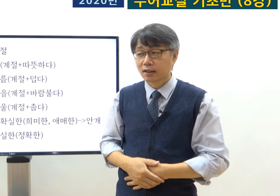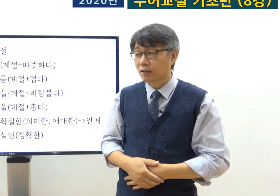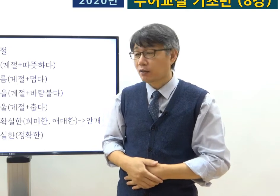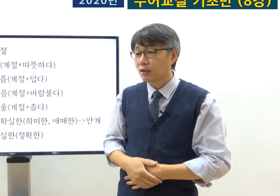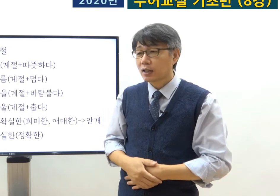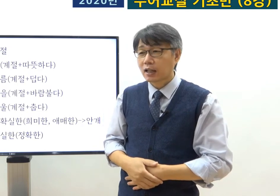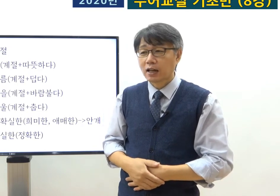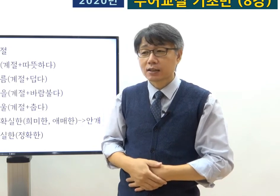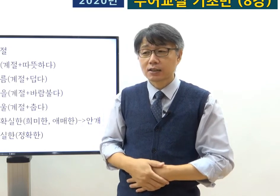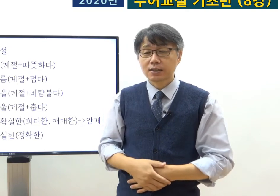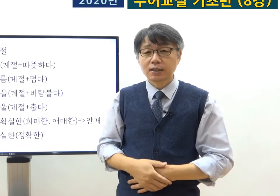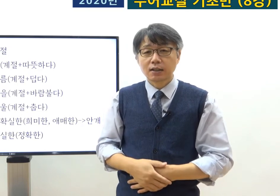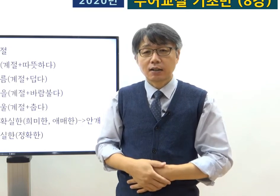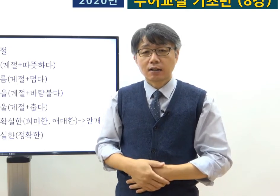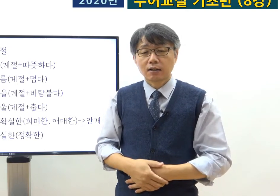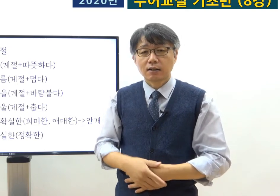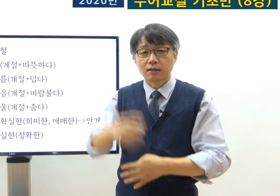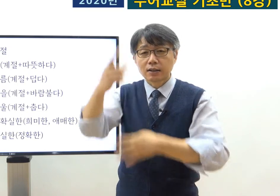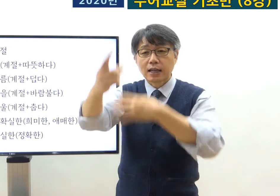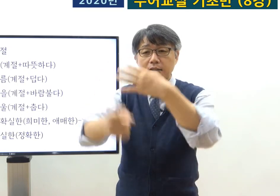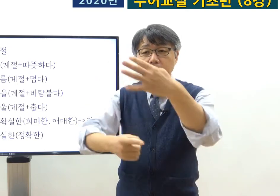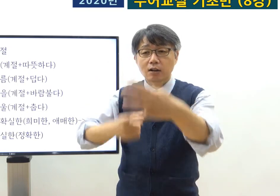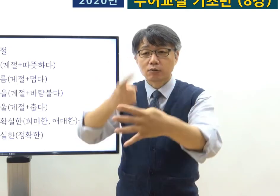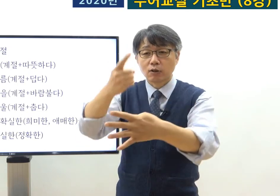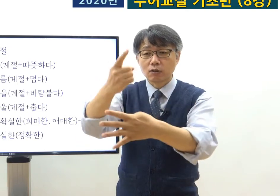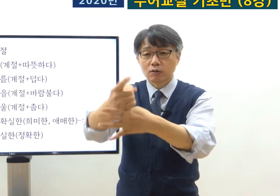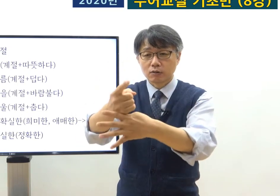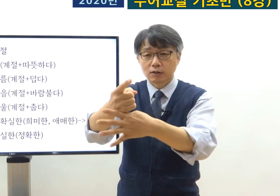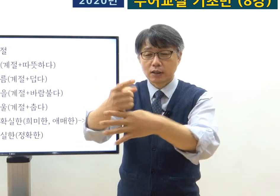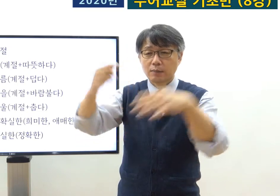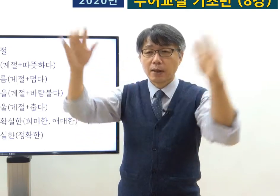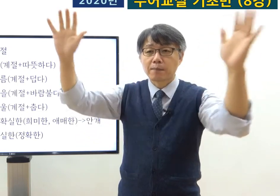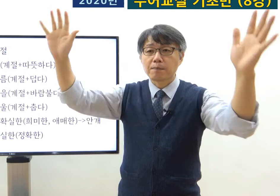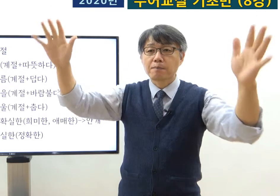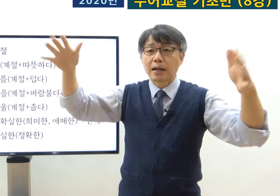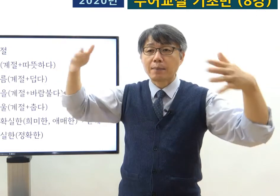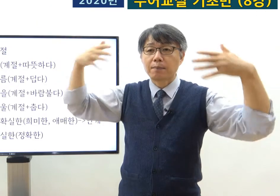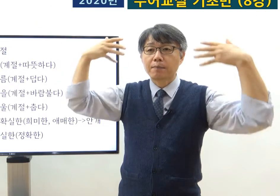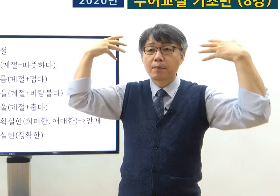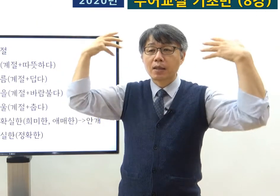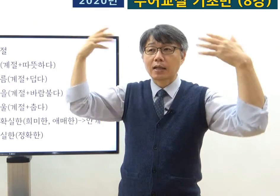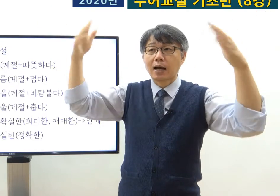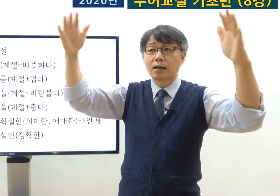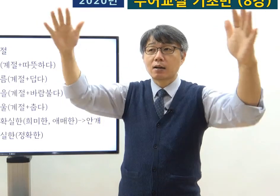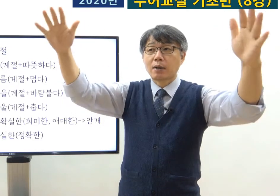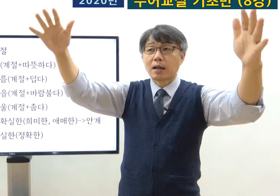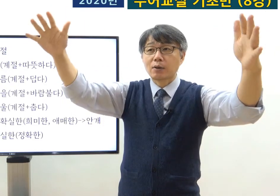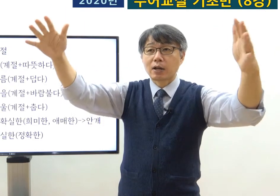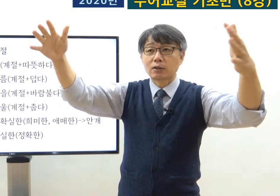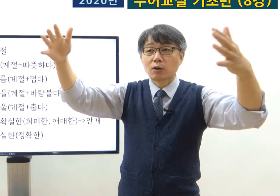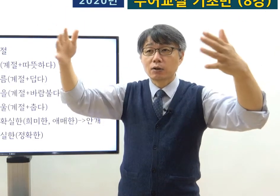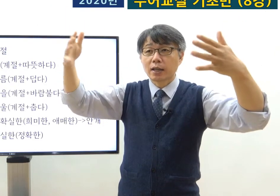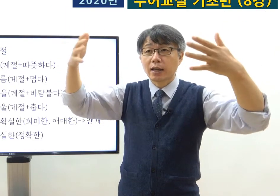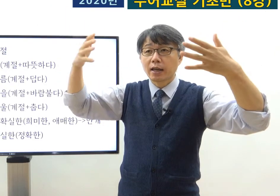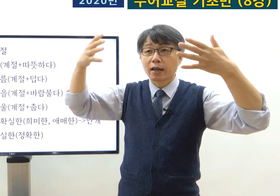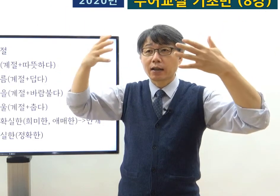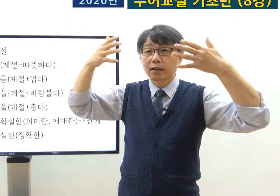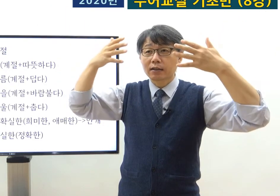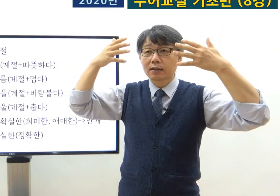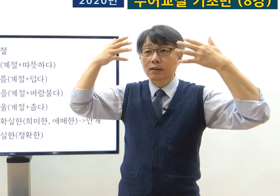그래서 가을은 계절하고요. 그 다음에 바람. 자, 바람이 와서 내